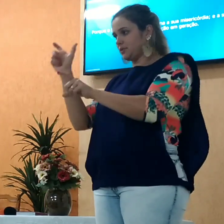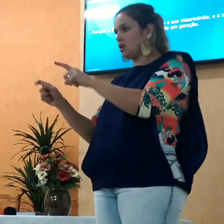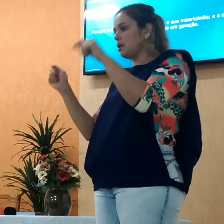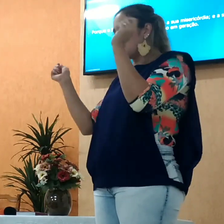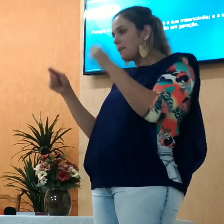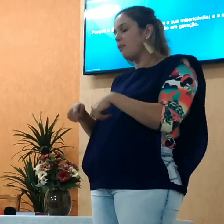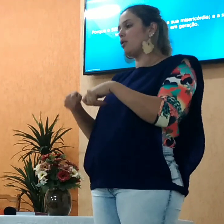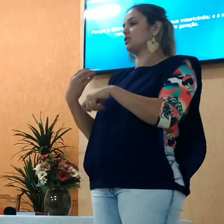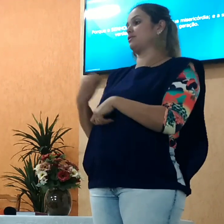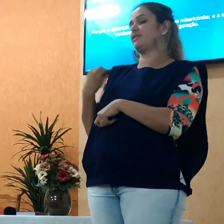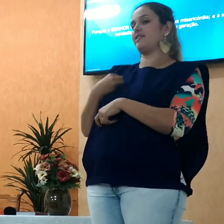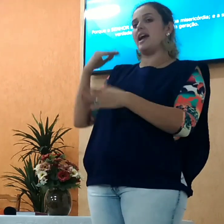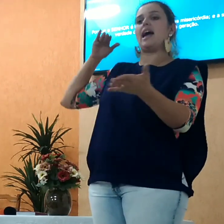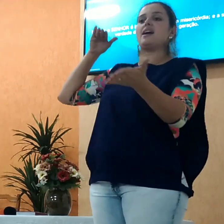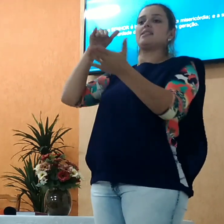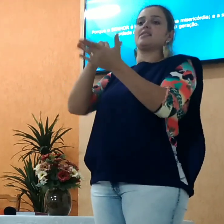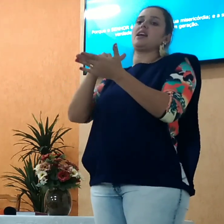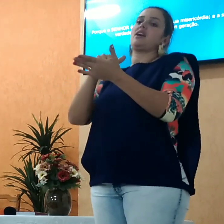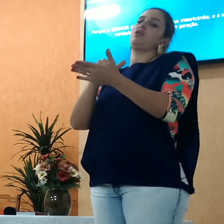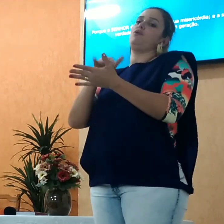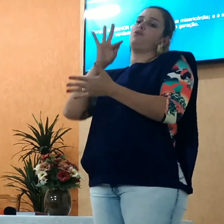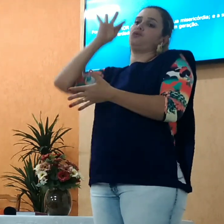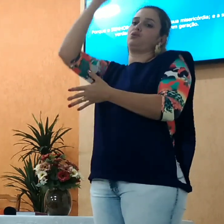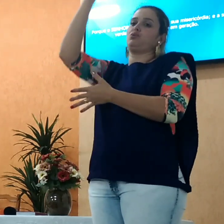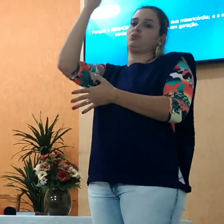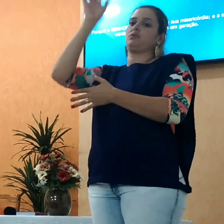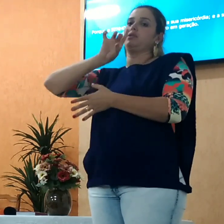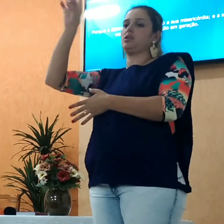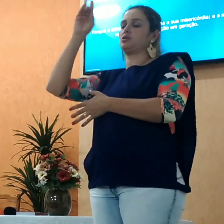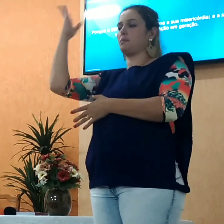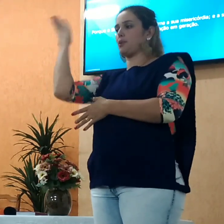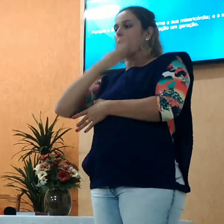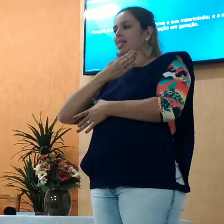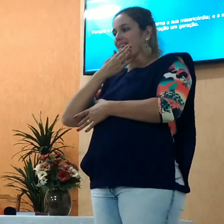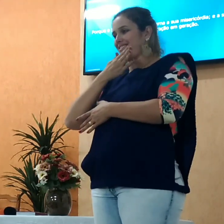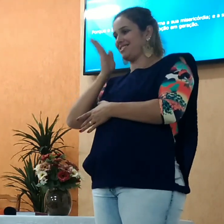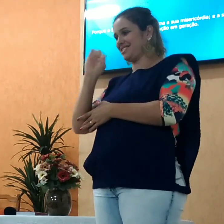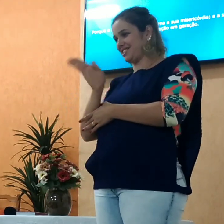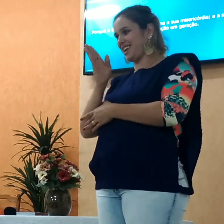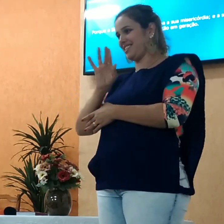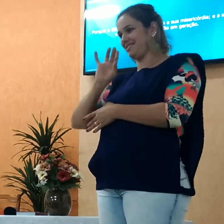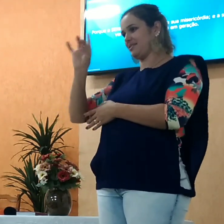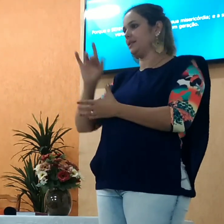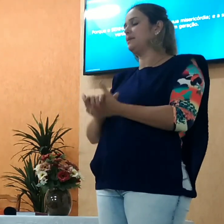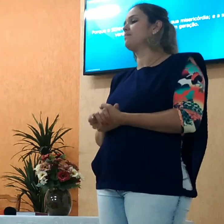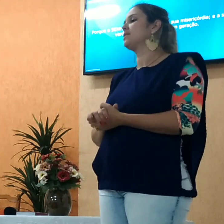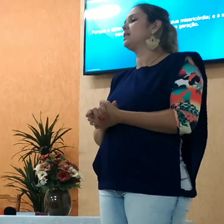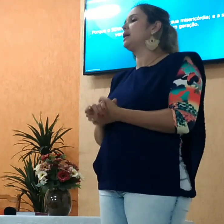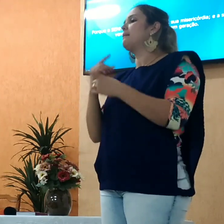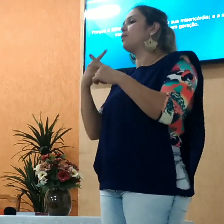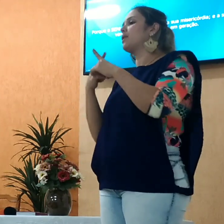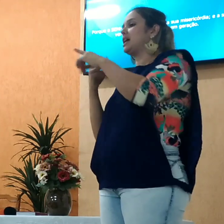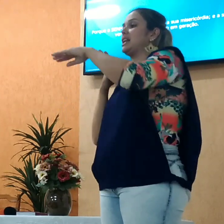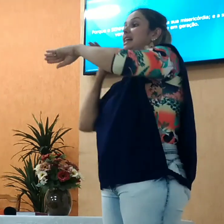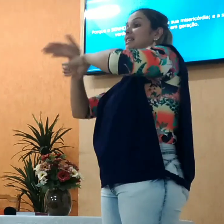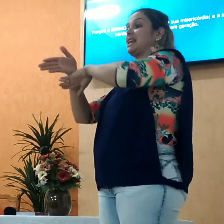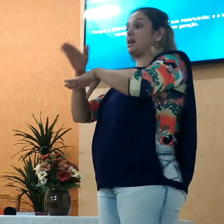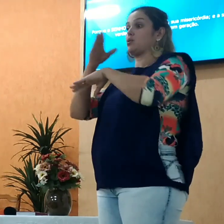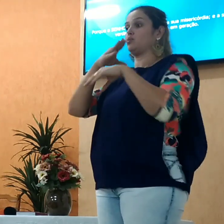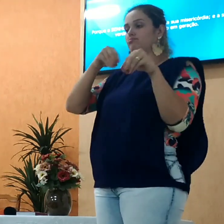até entrar na terra prometida, a terra de Canaã, que eles saltaram o mar vermelho, entraram no